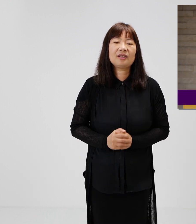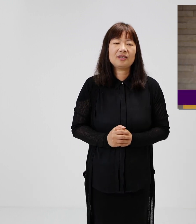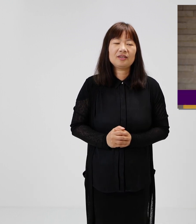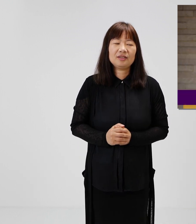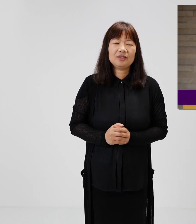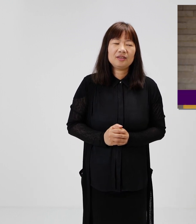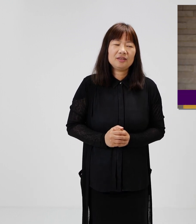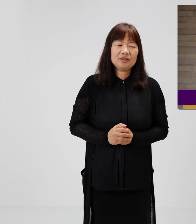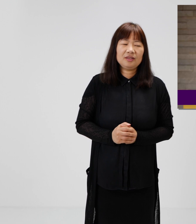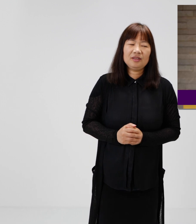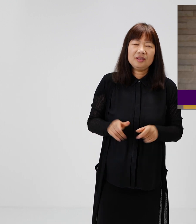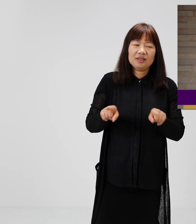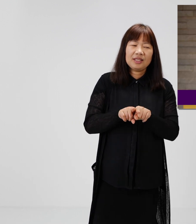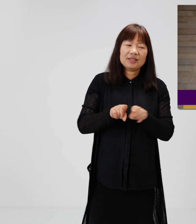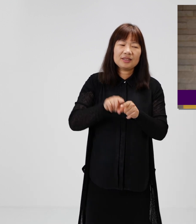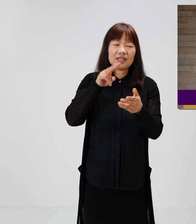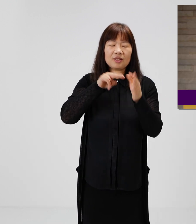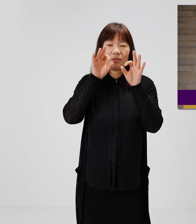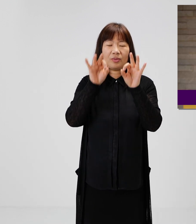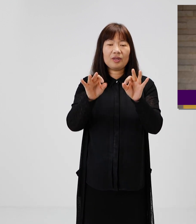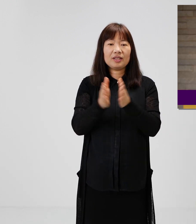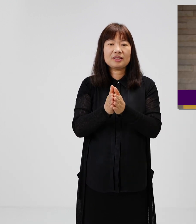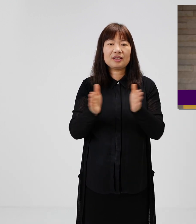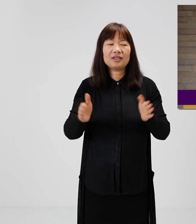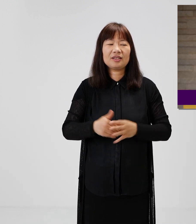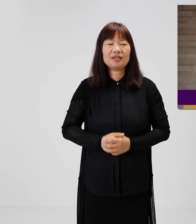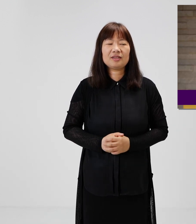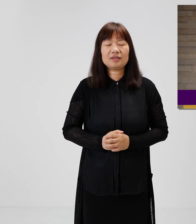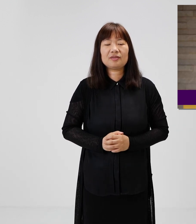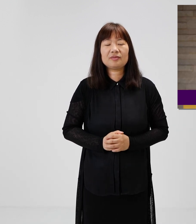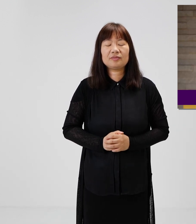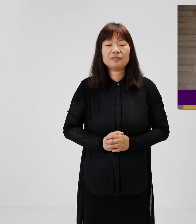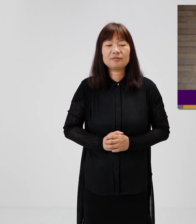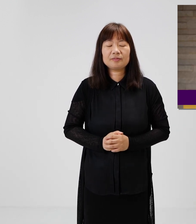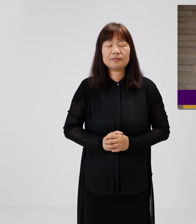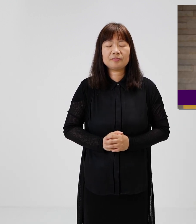띄워주세요. 한번 같이 읽어보십시다. 시작.